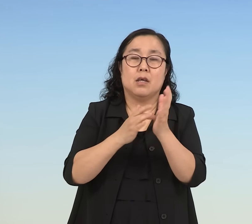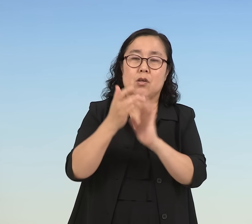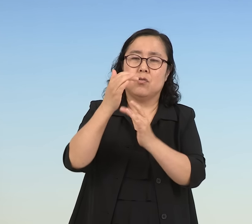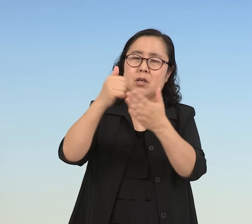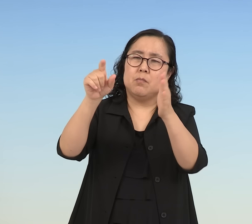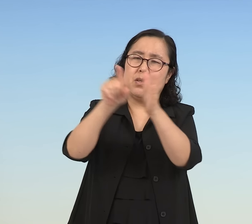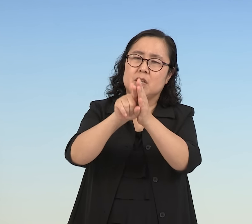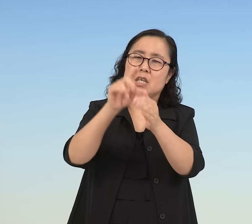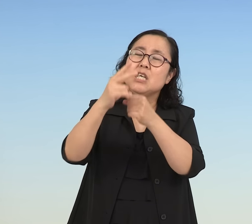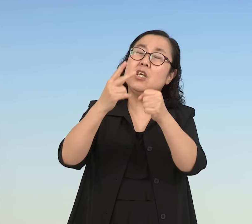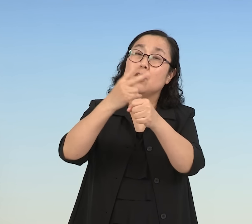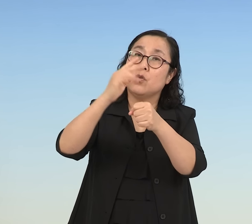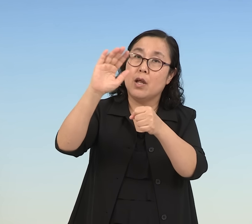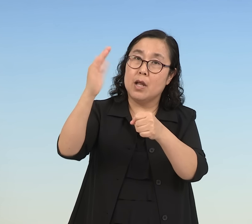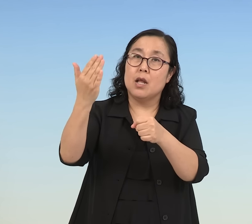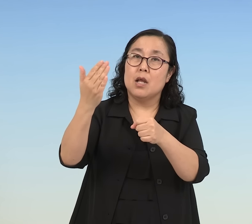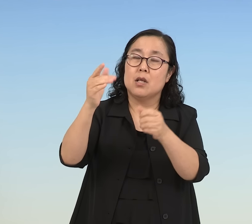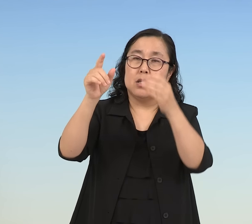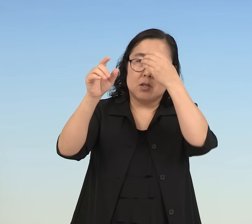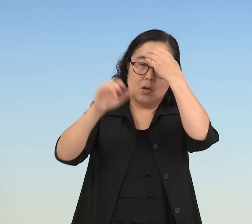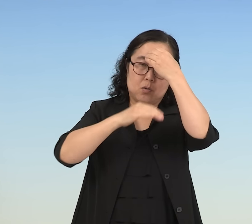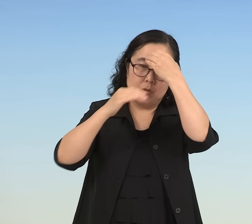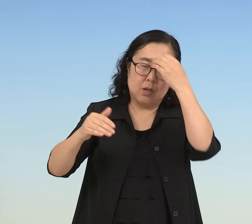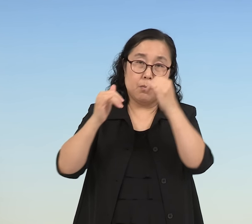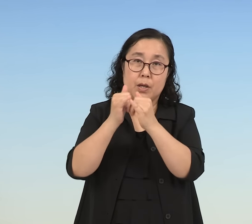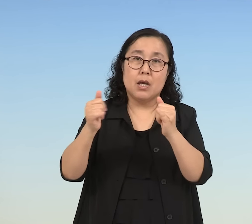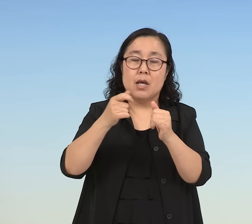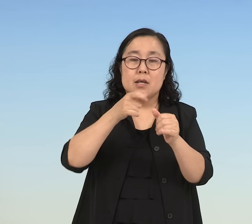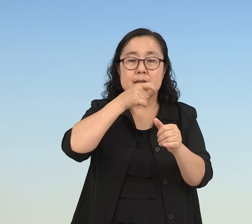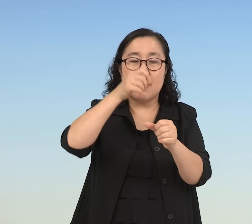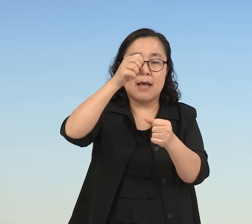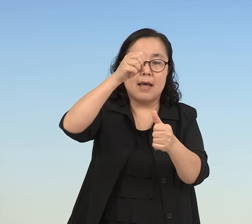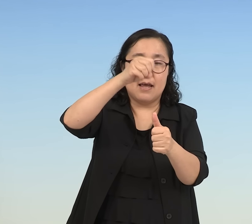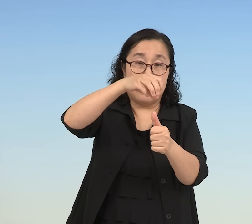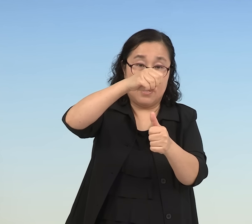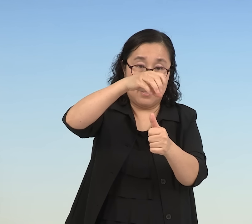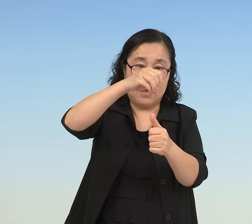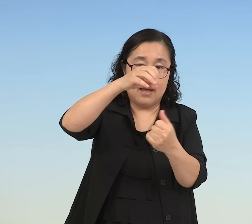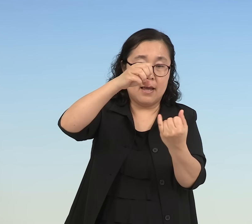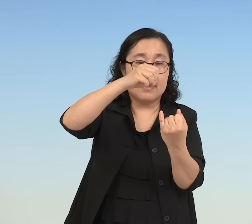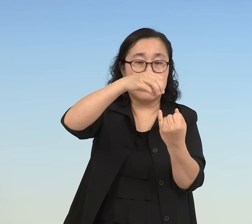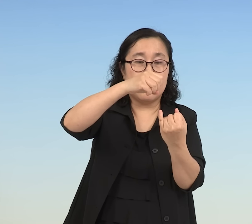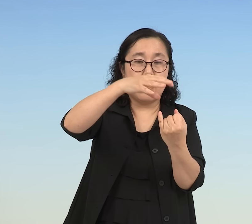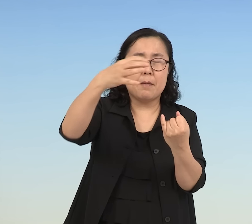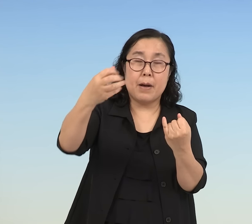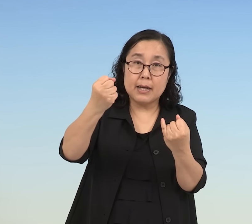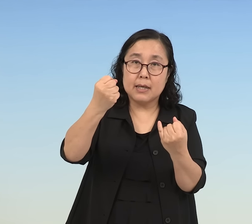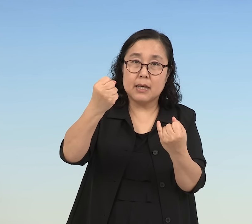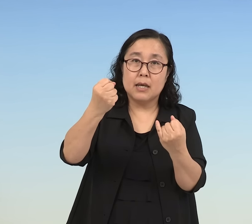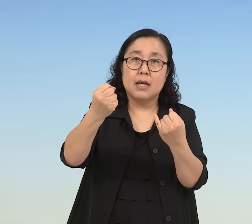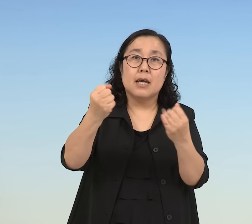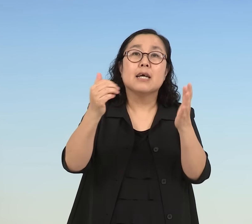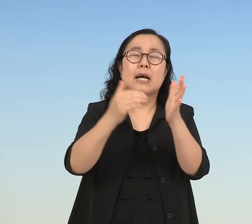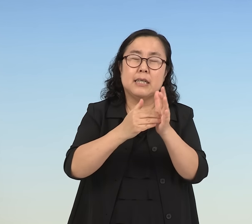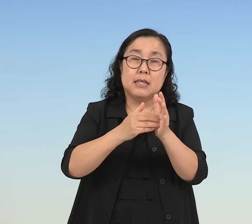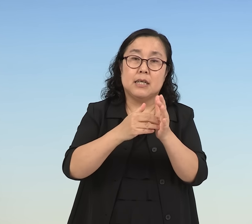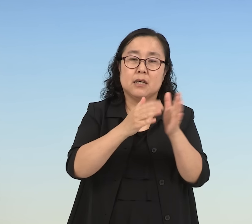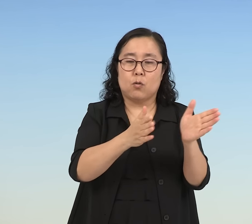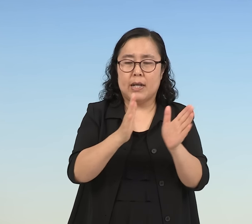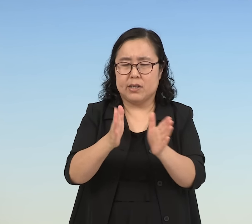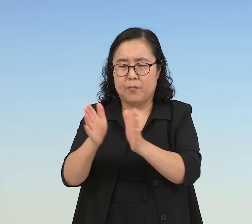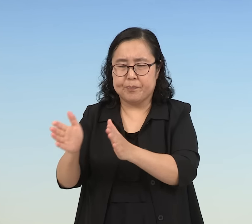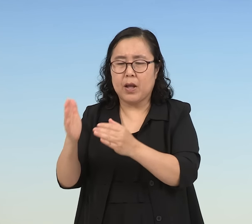예수 믿은 지 2년밖에 안 되는 성도님이 세례를 받기까지의 그 과정을 간증을 하는데 정말 은혜를